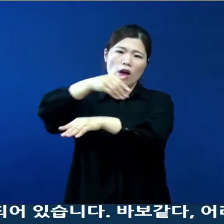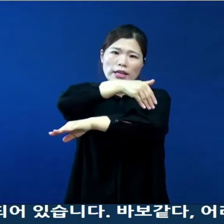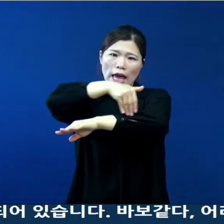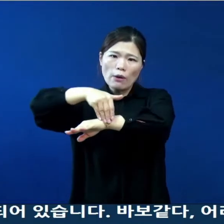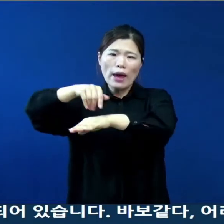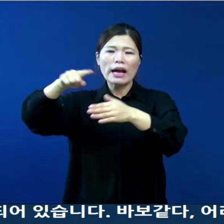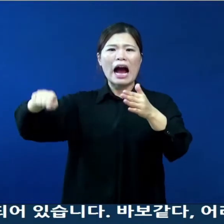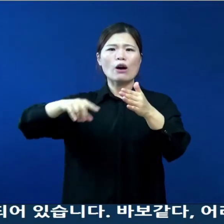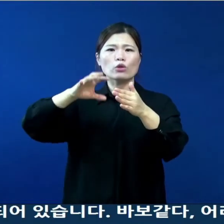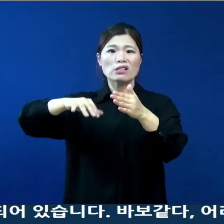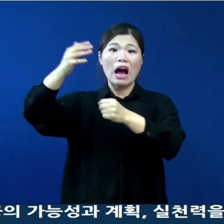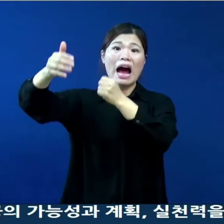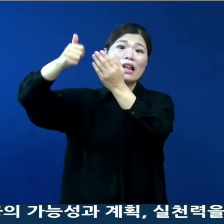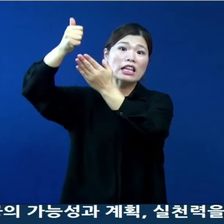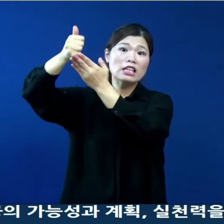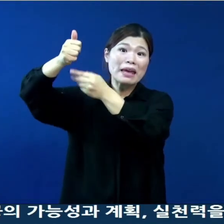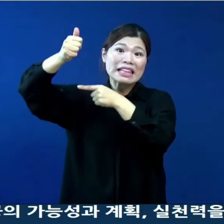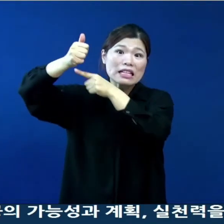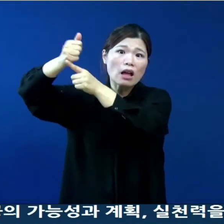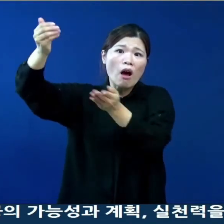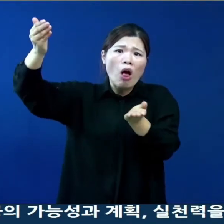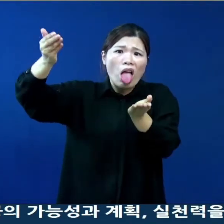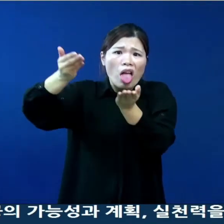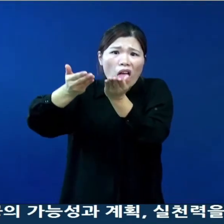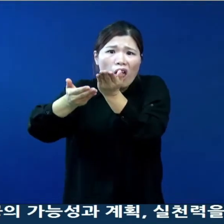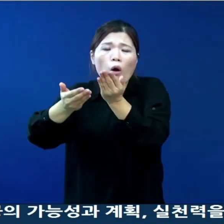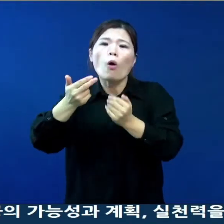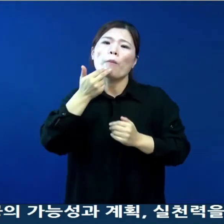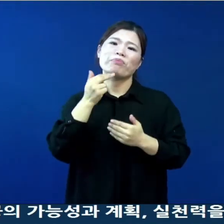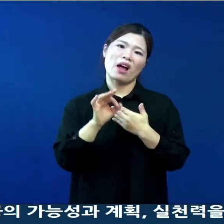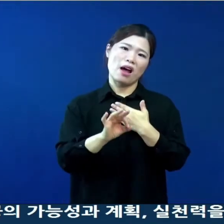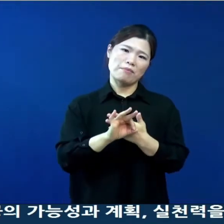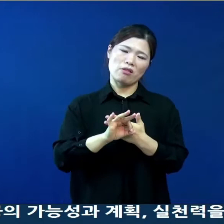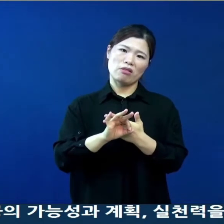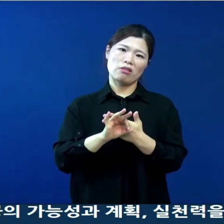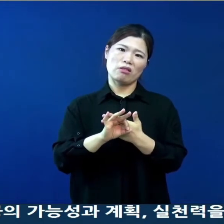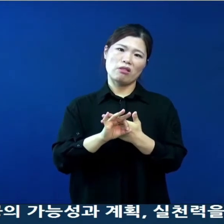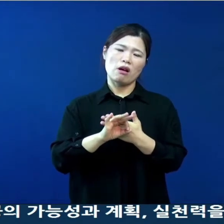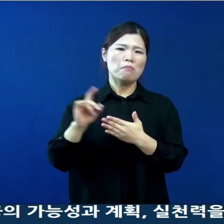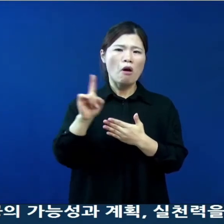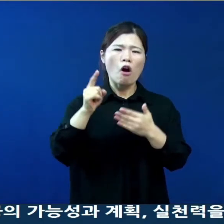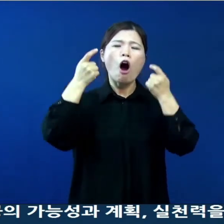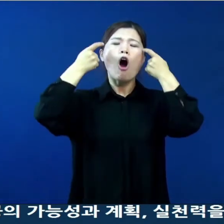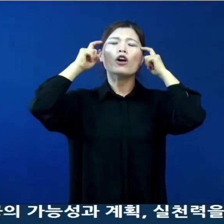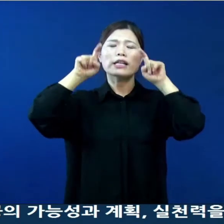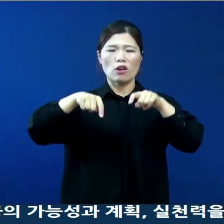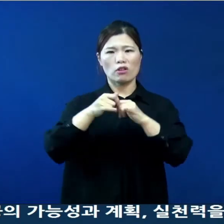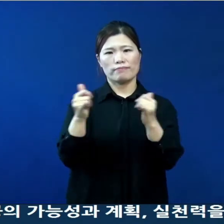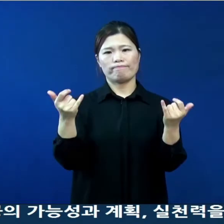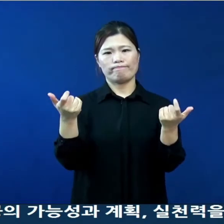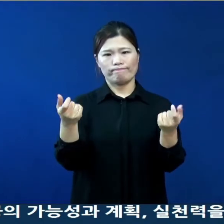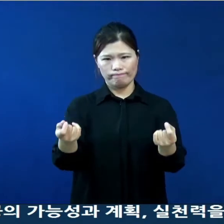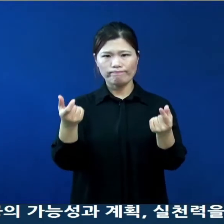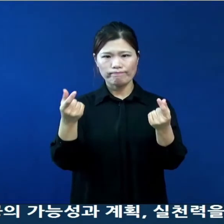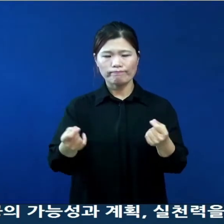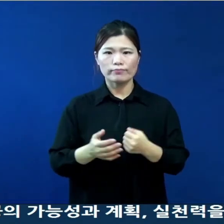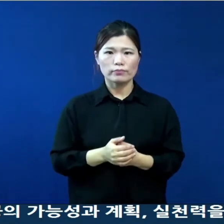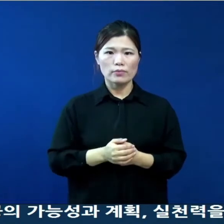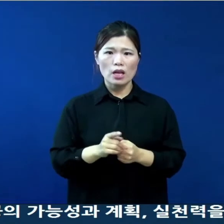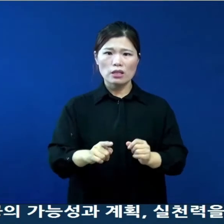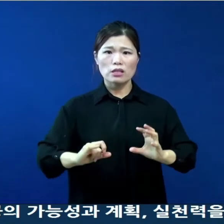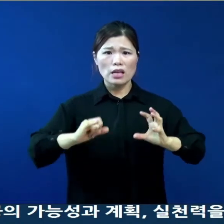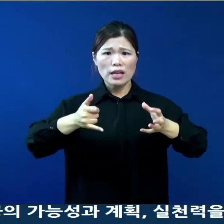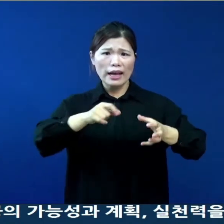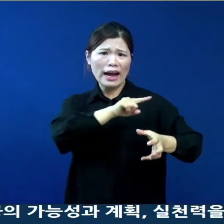가운데 반영되지 않는다면 성경의 평가는 정확합니다. 어리석은 사람이다라고 하는 것입니다. 이 세상의 가장